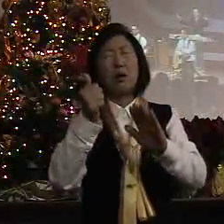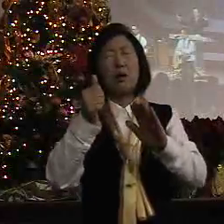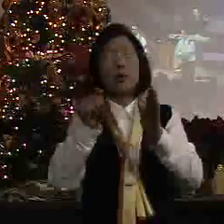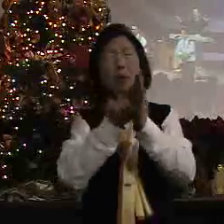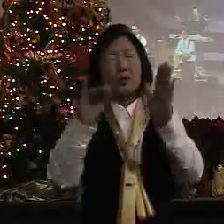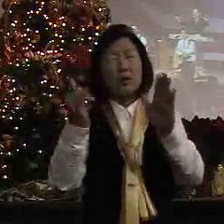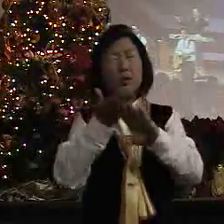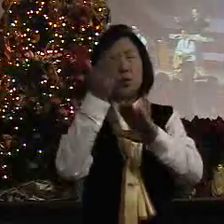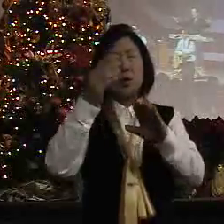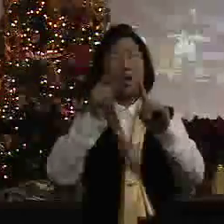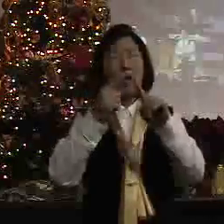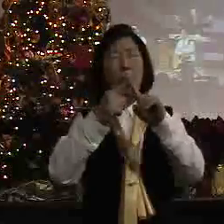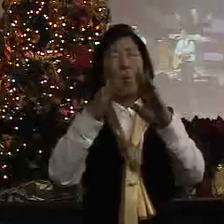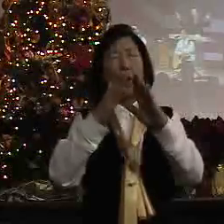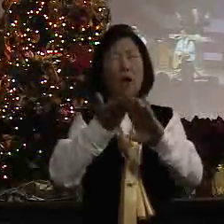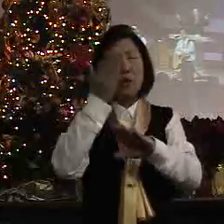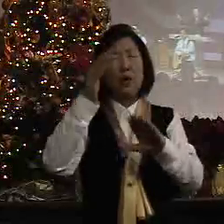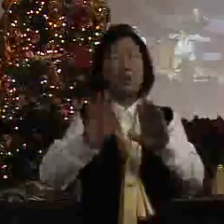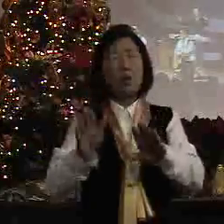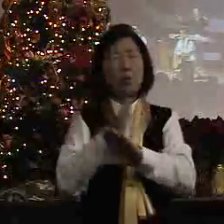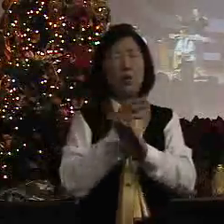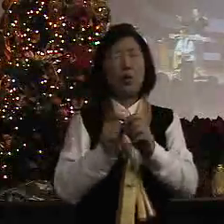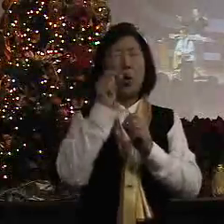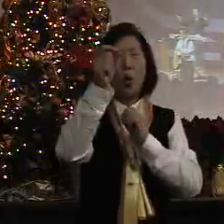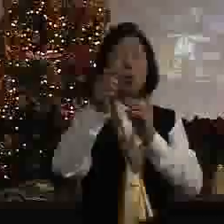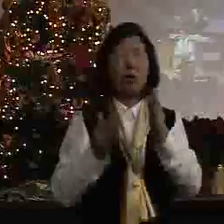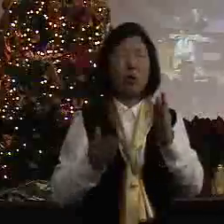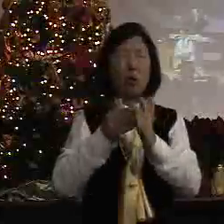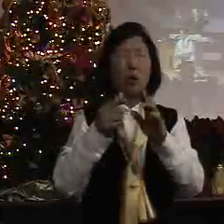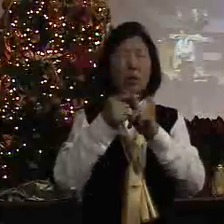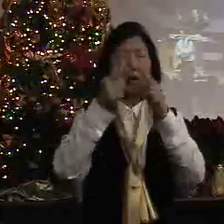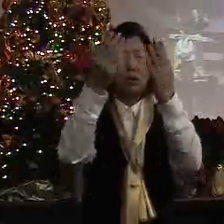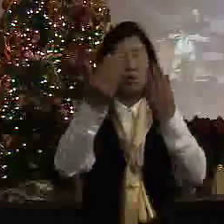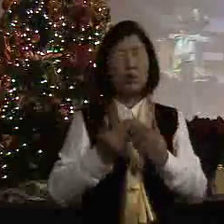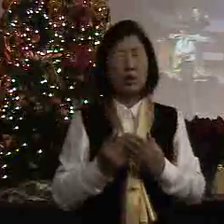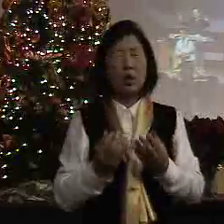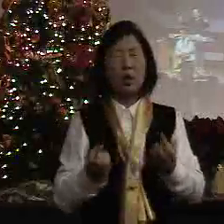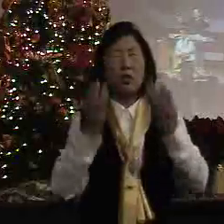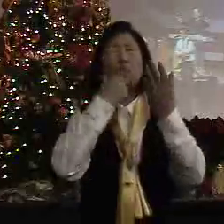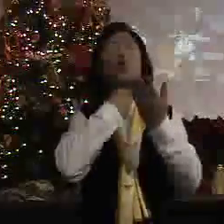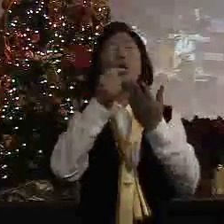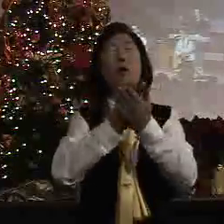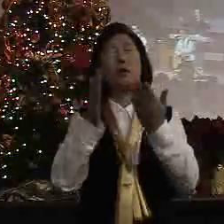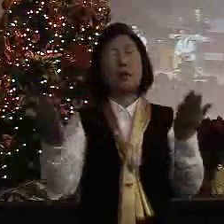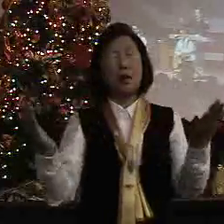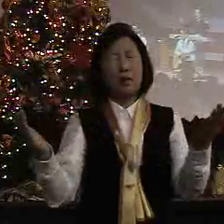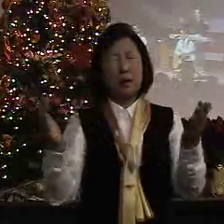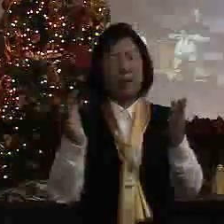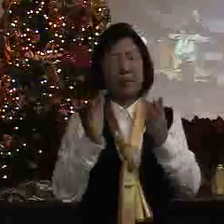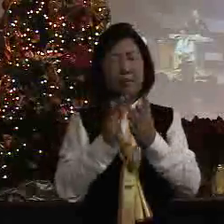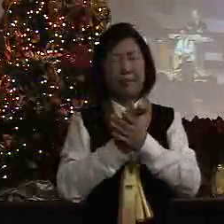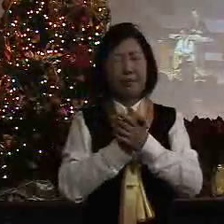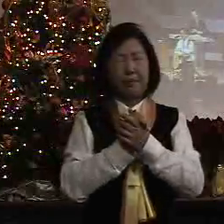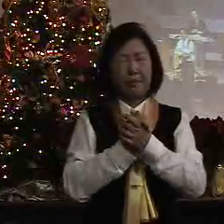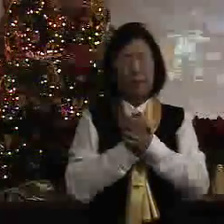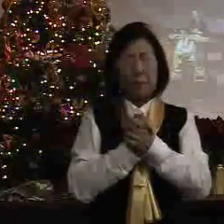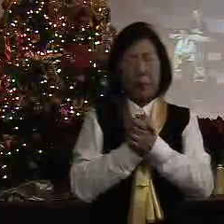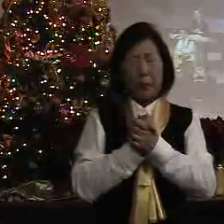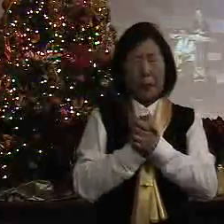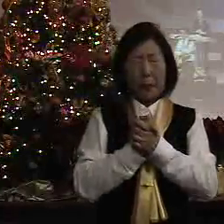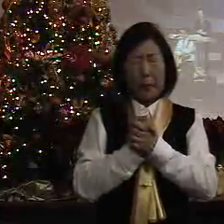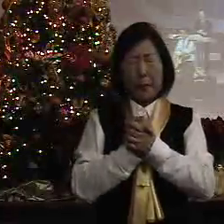주의 교회 위에 이제로부터 영원토록 함께하여 주시옵기를 축원하옵나이다. 아멘.